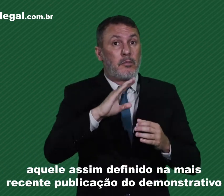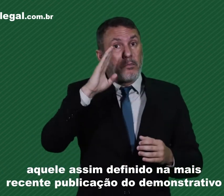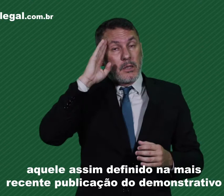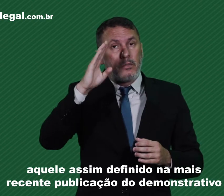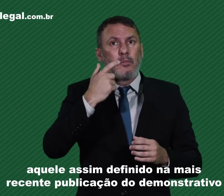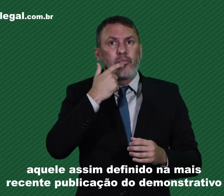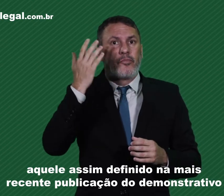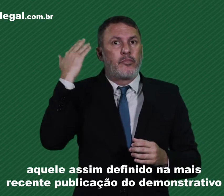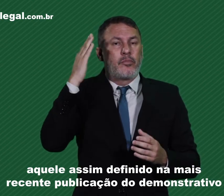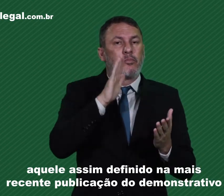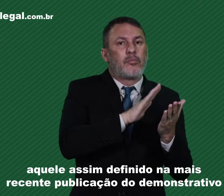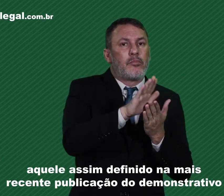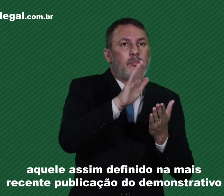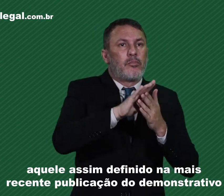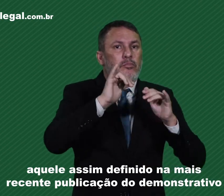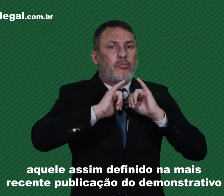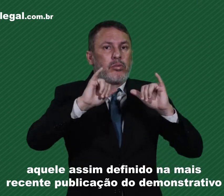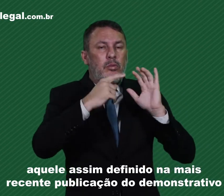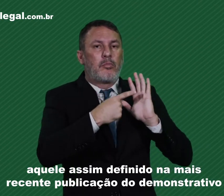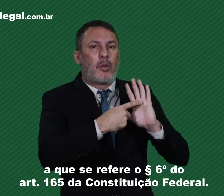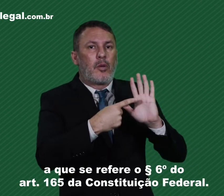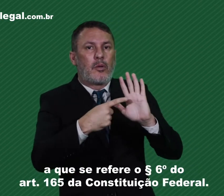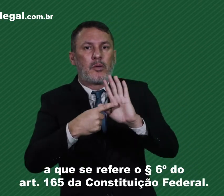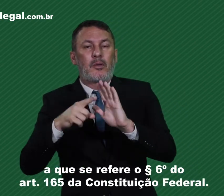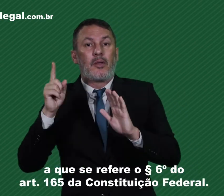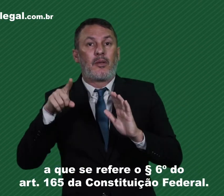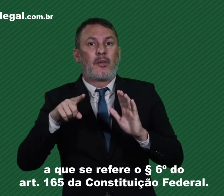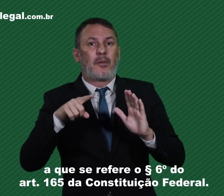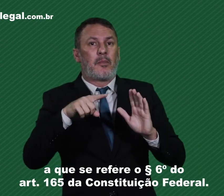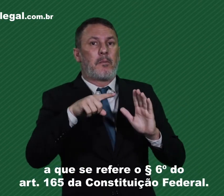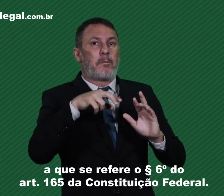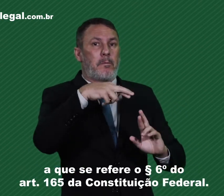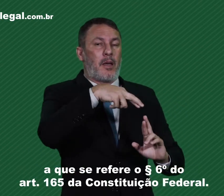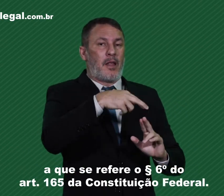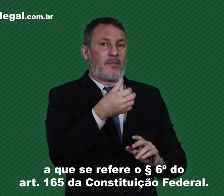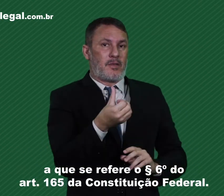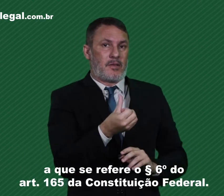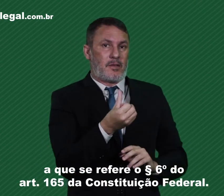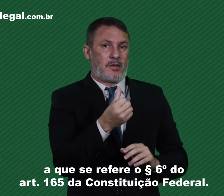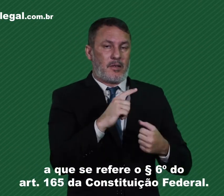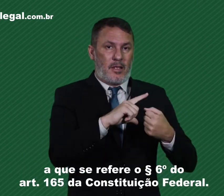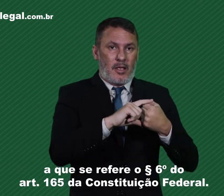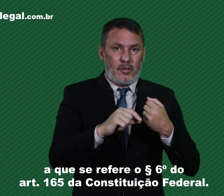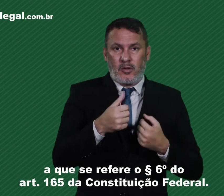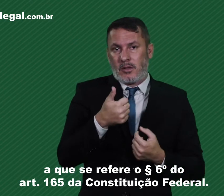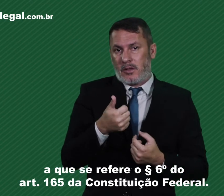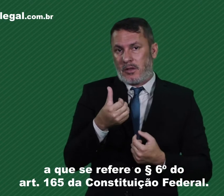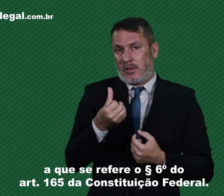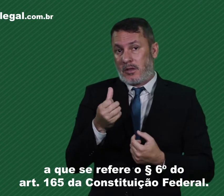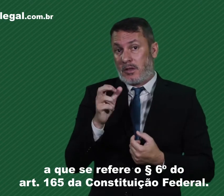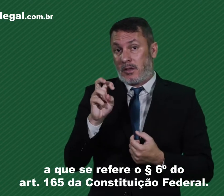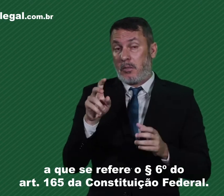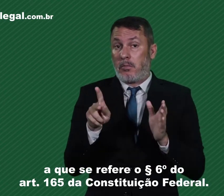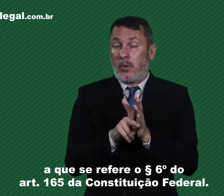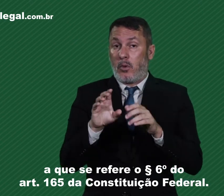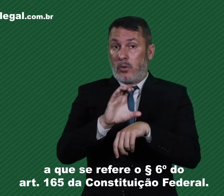mais recente publicação do demonstrativo a que se refere o parágrafo 6º do Artigo 165 da